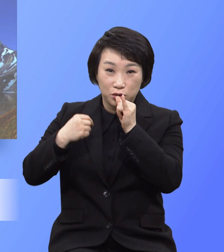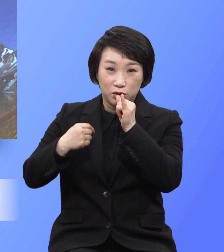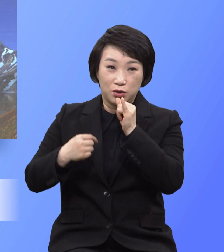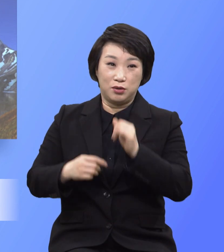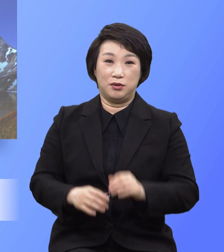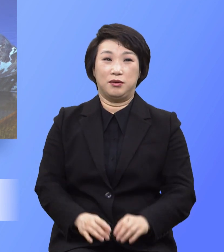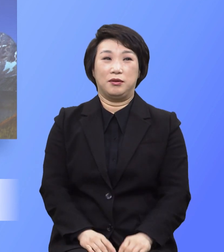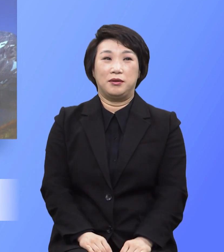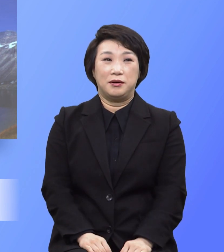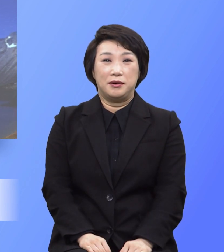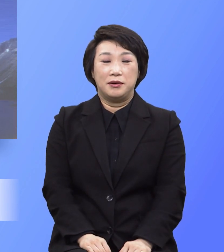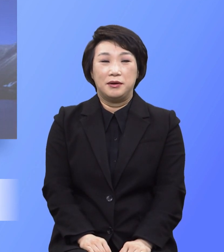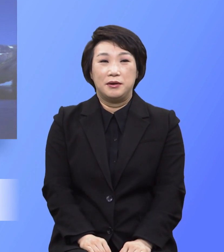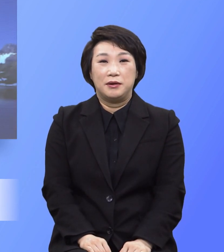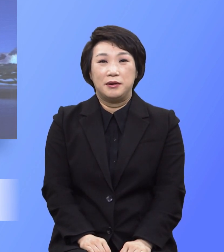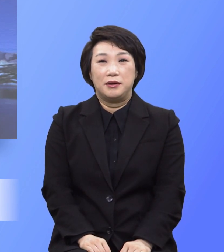때문에